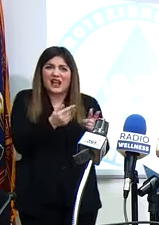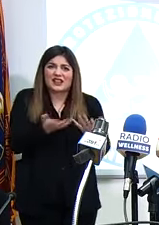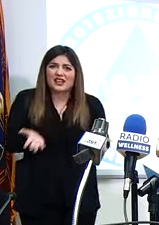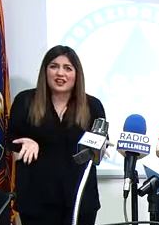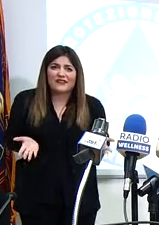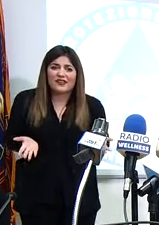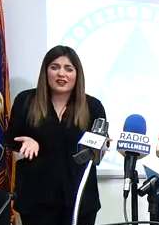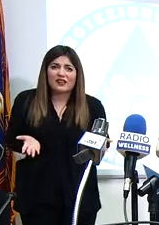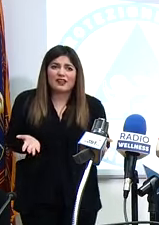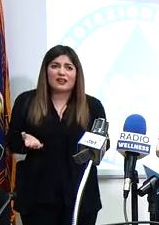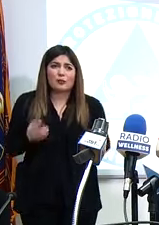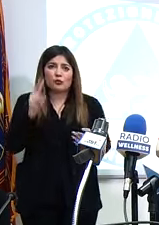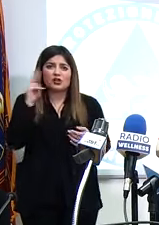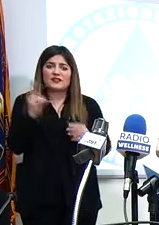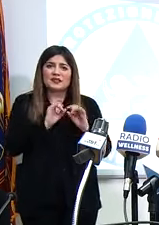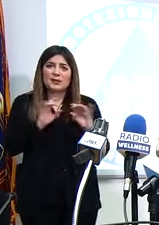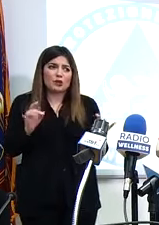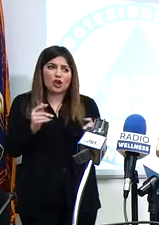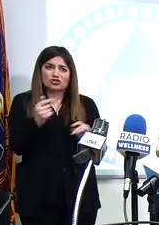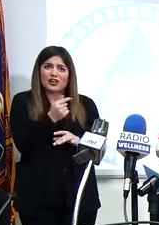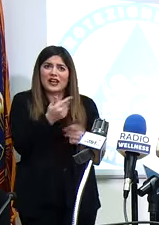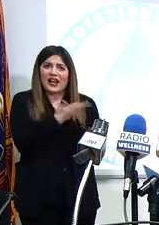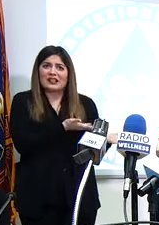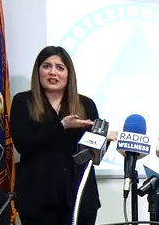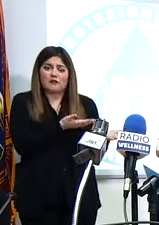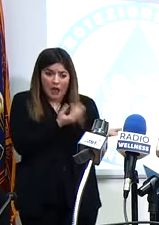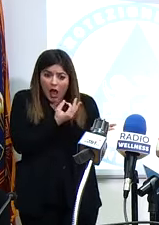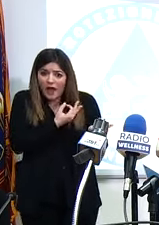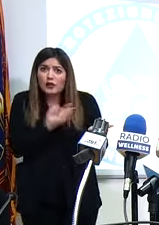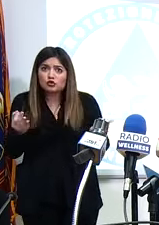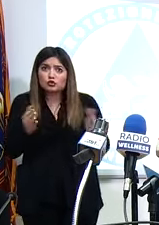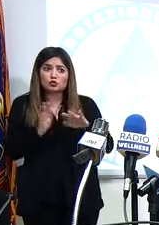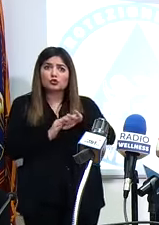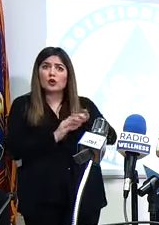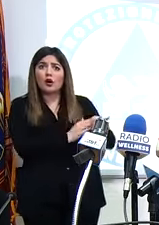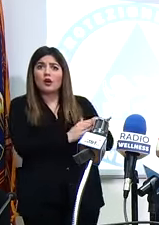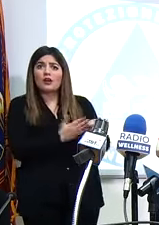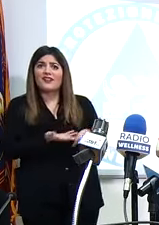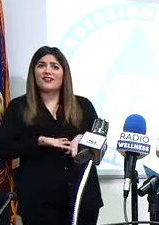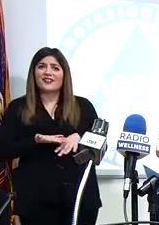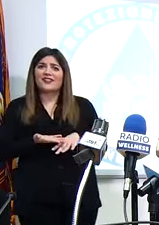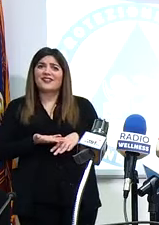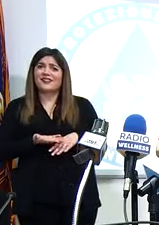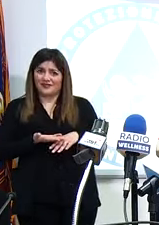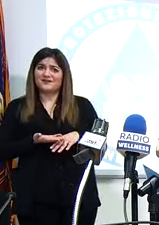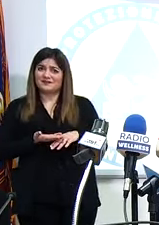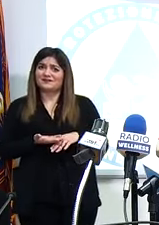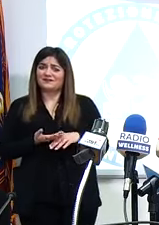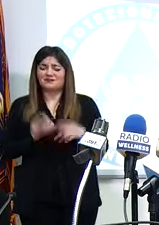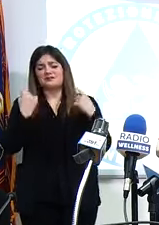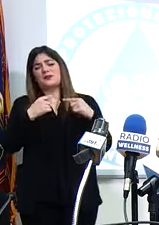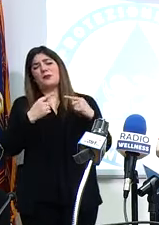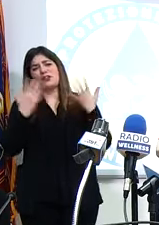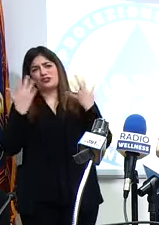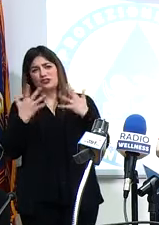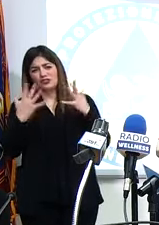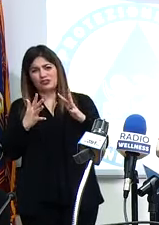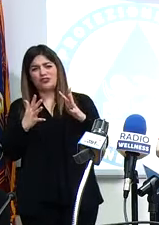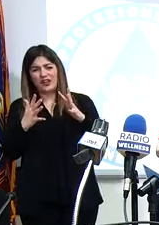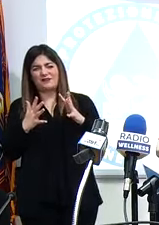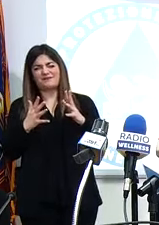vista virologico prima, quindi era giusto eliminarle. Ma insomma, ecco, quindi sono stati ampiamente vagliati. Quindi io